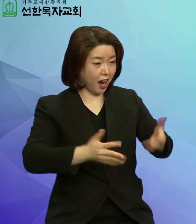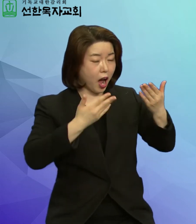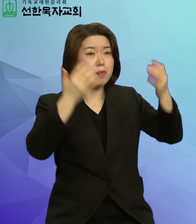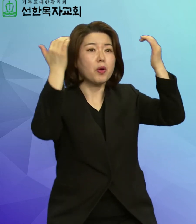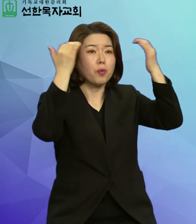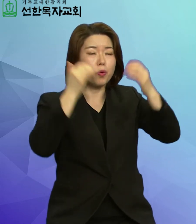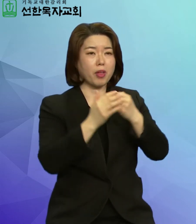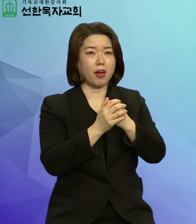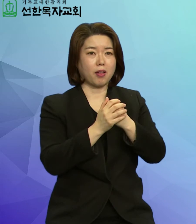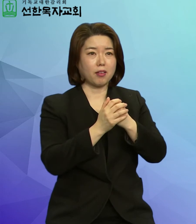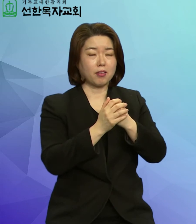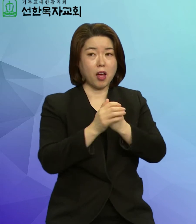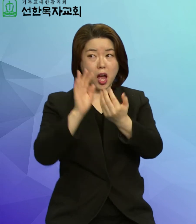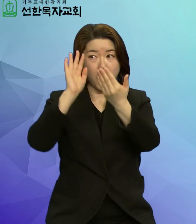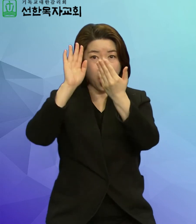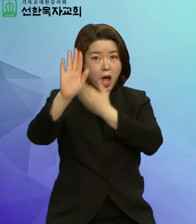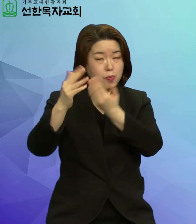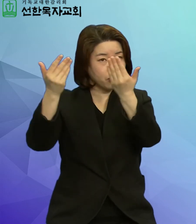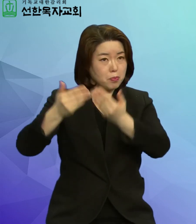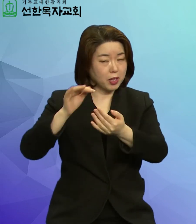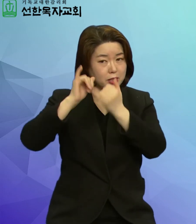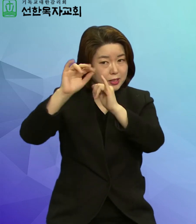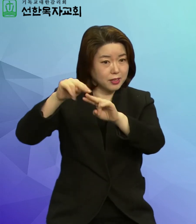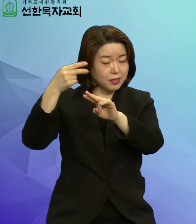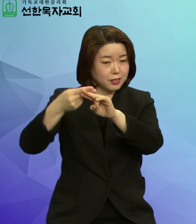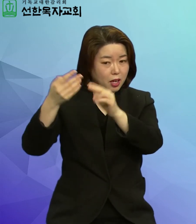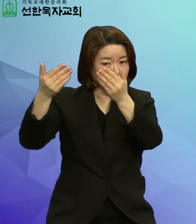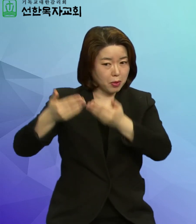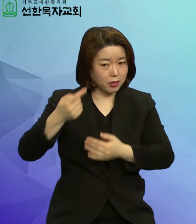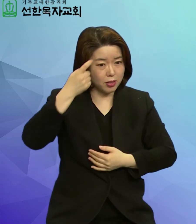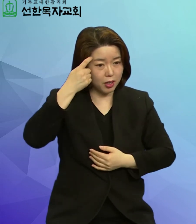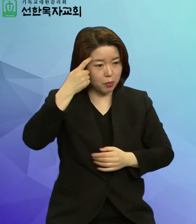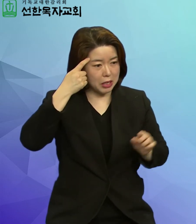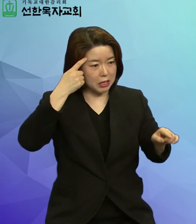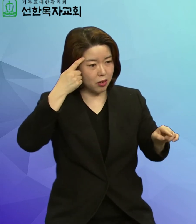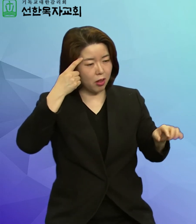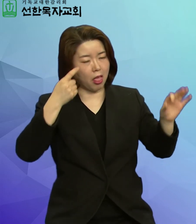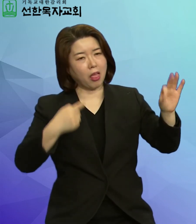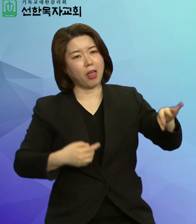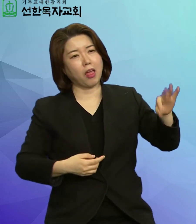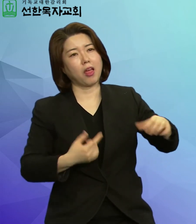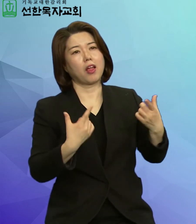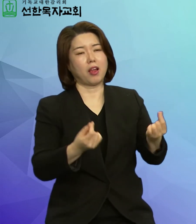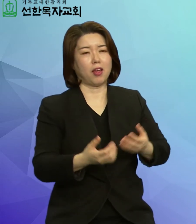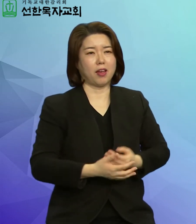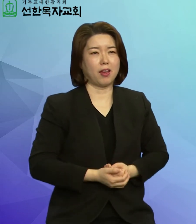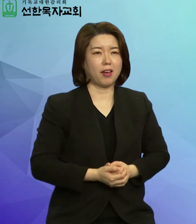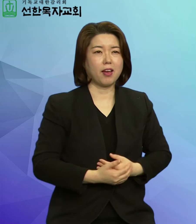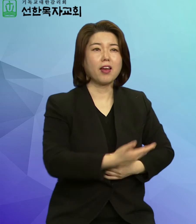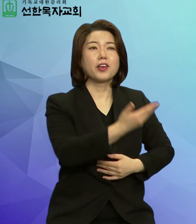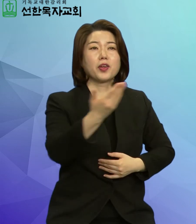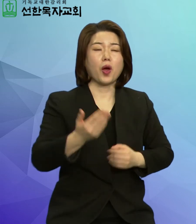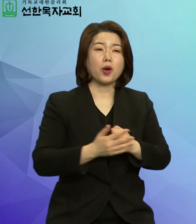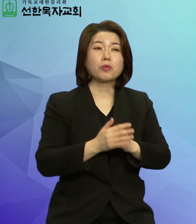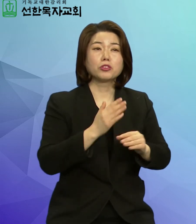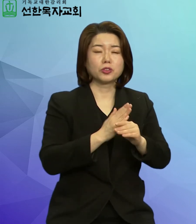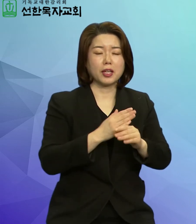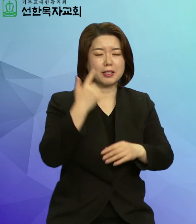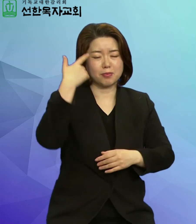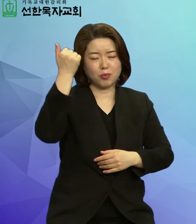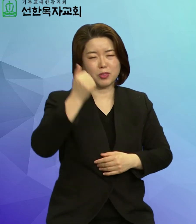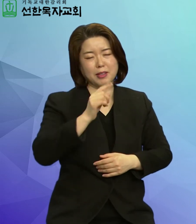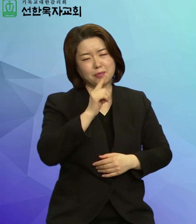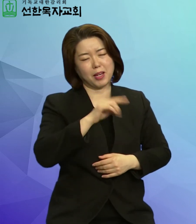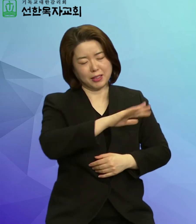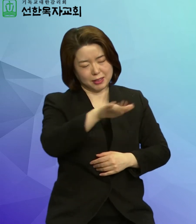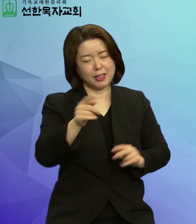가벼운 고난인데 앞으로 받을 상급을 생각하면 이건 정말 아무것도 아닌데, 여러분 중에